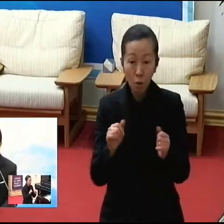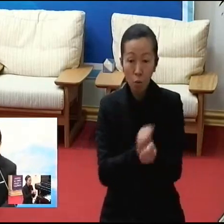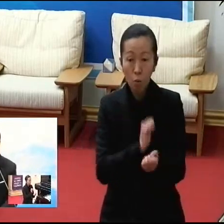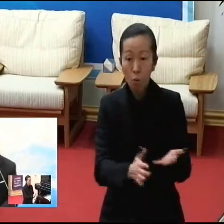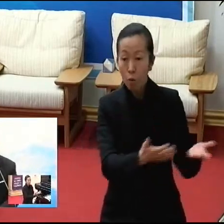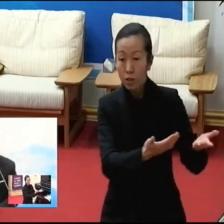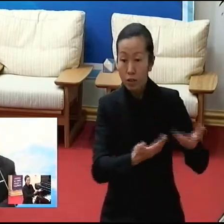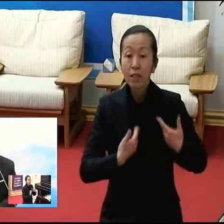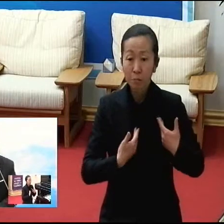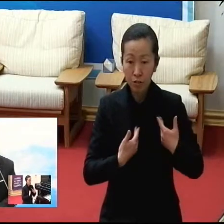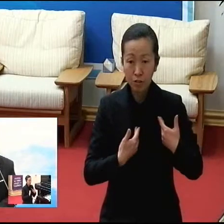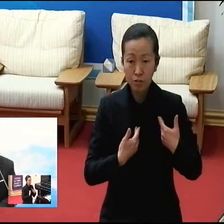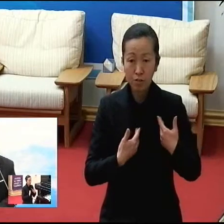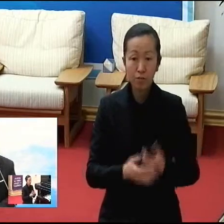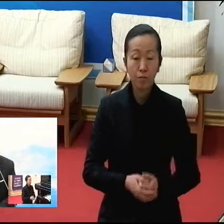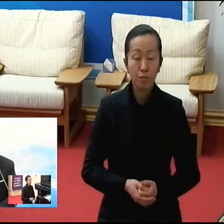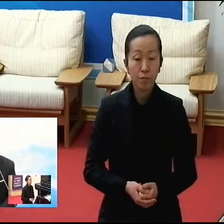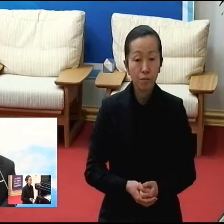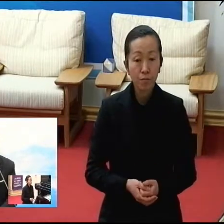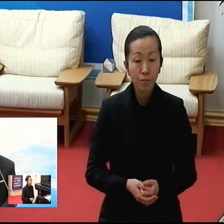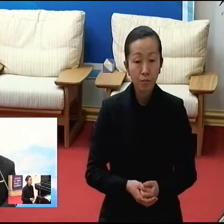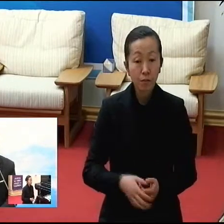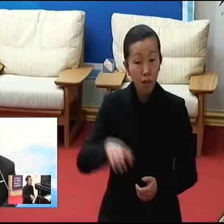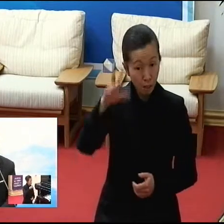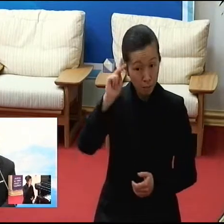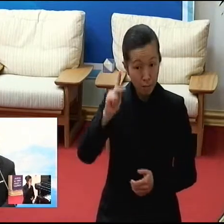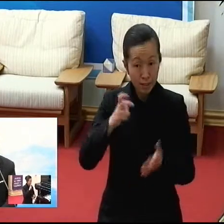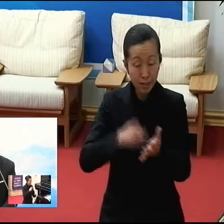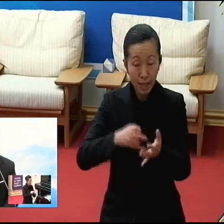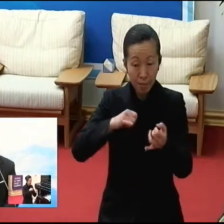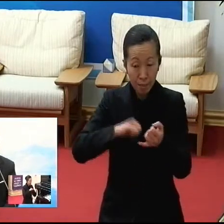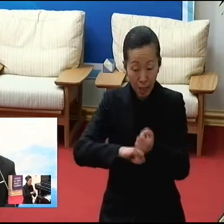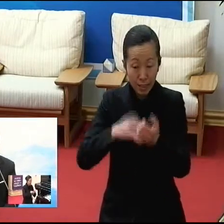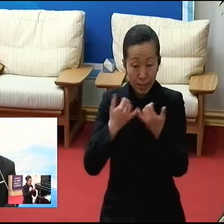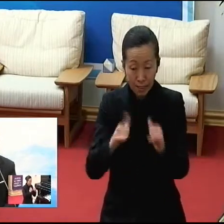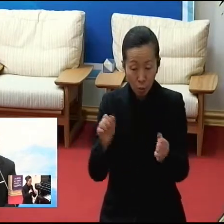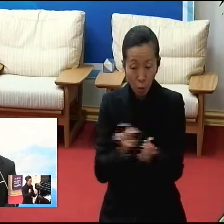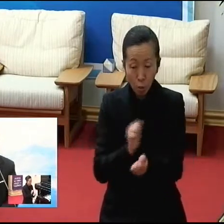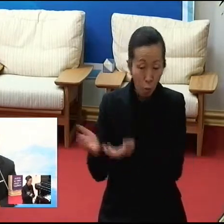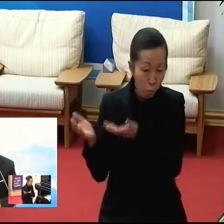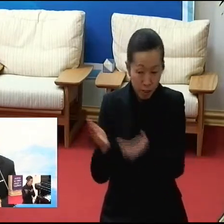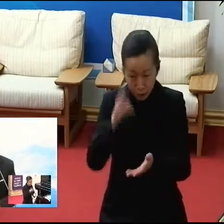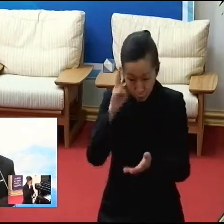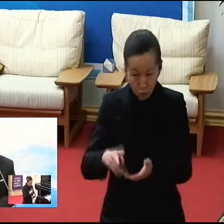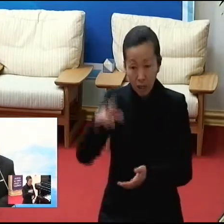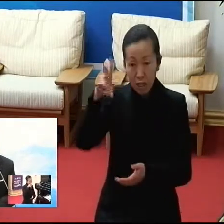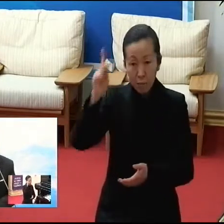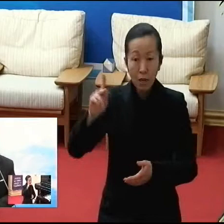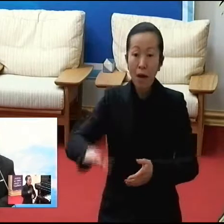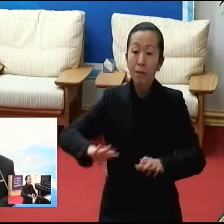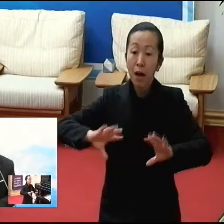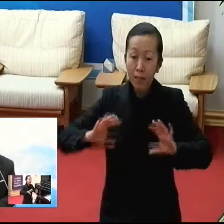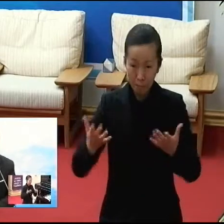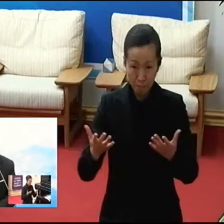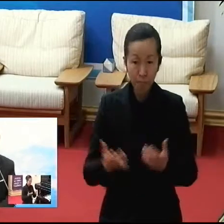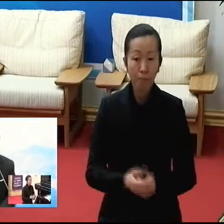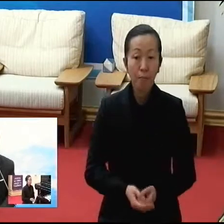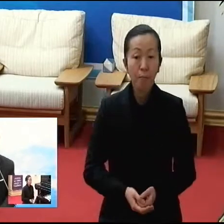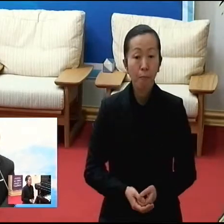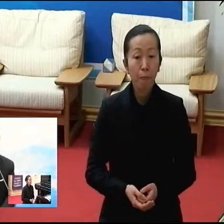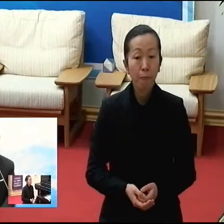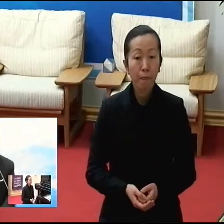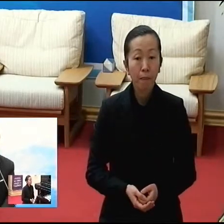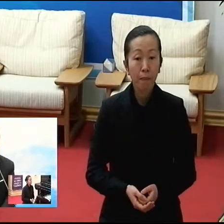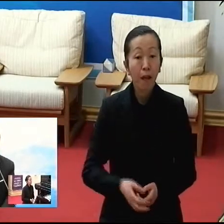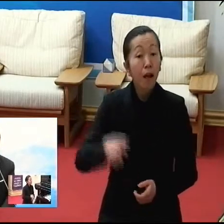ぼすんですけれども 하나님은 절대 그렇지 않습니다. 神様は絶対そうではありません 예, 하나님을 떠난 현장에는 참